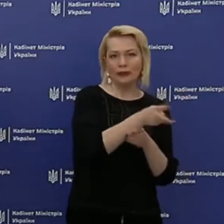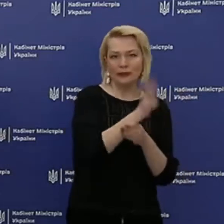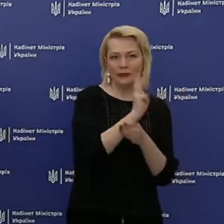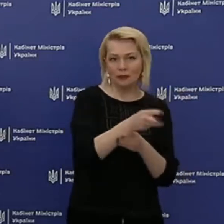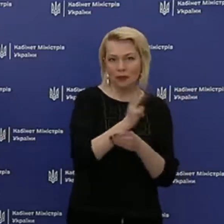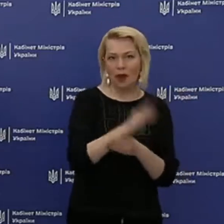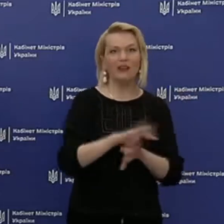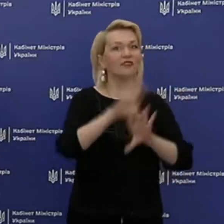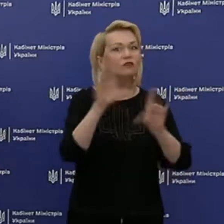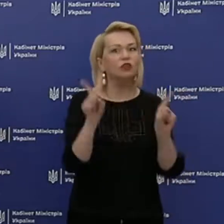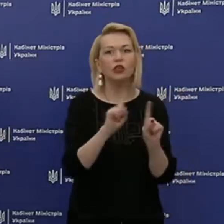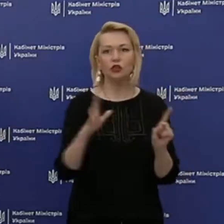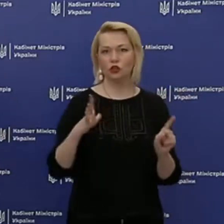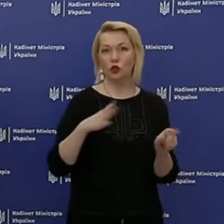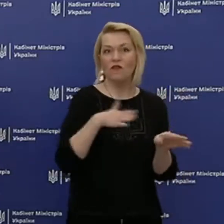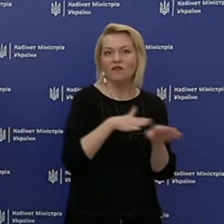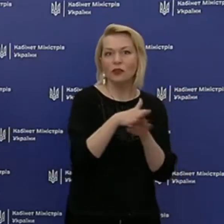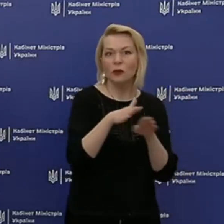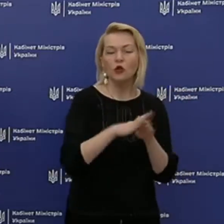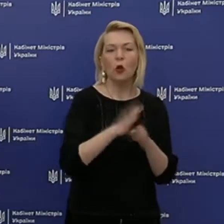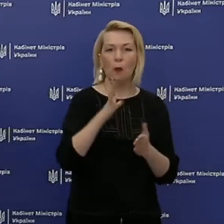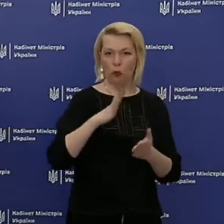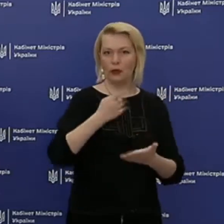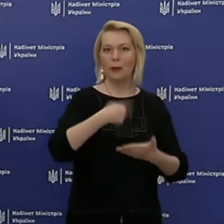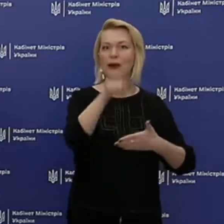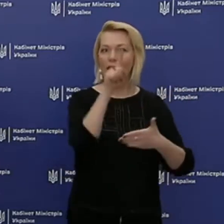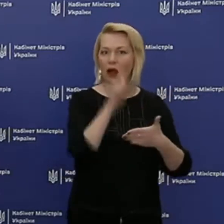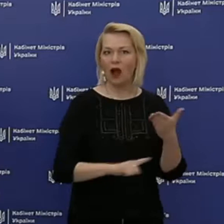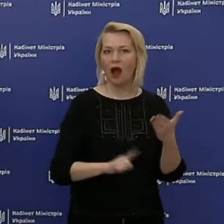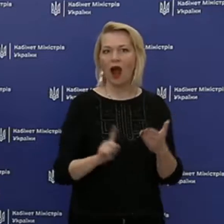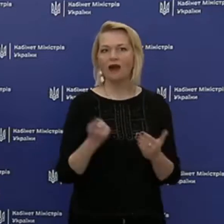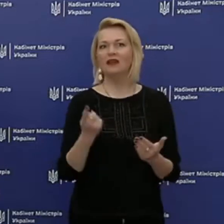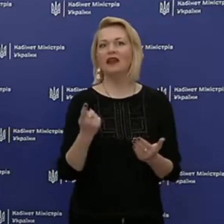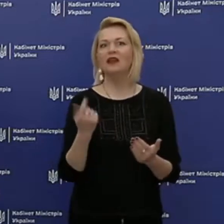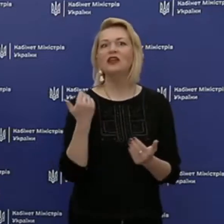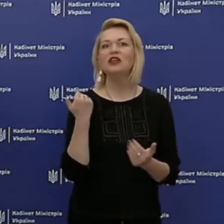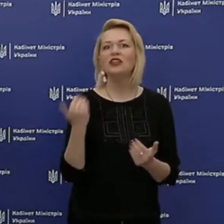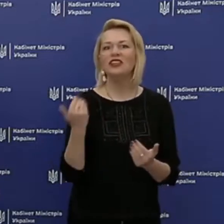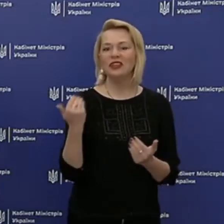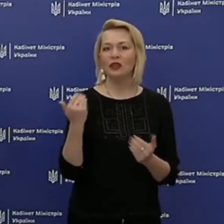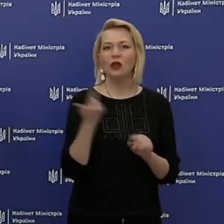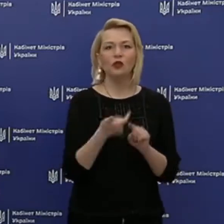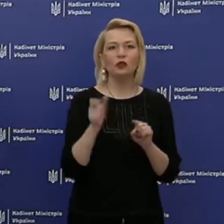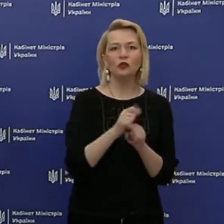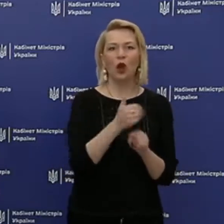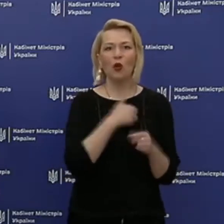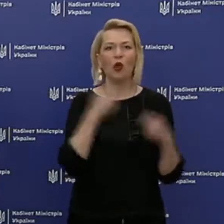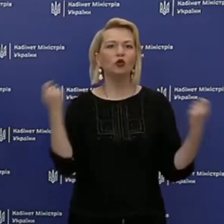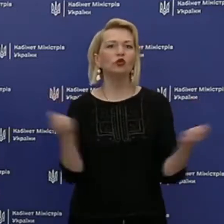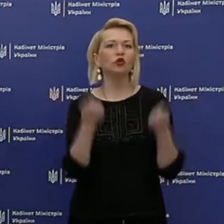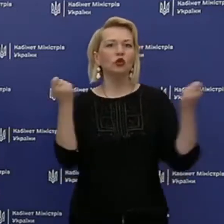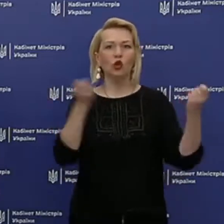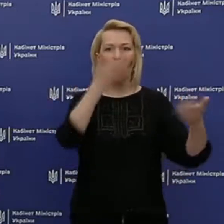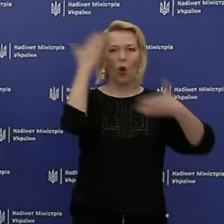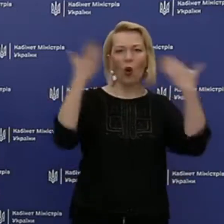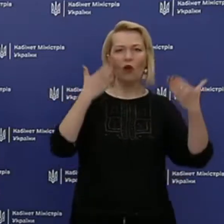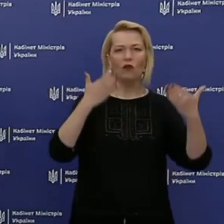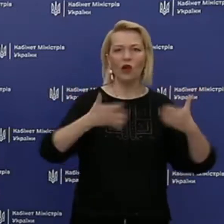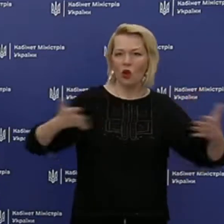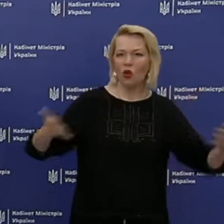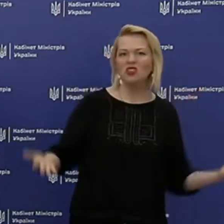що відбувається, щоб ви були переконливі. Але їй дуже хотілося шоу, їй дуже хотілося якогось